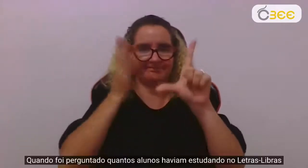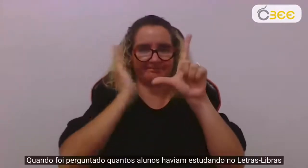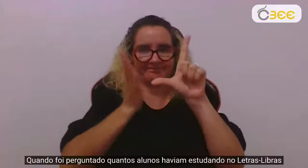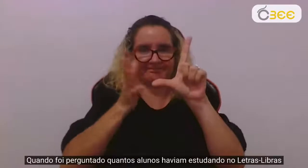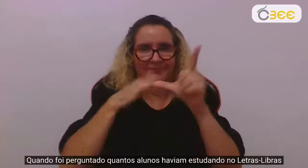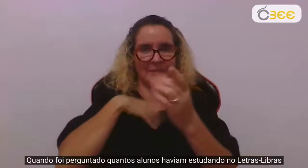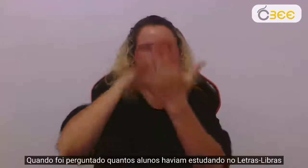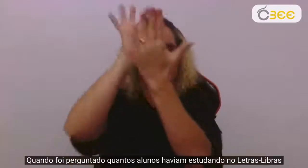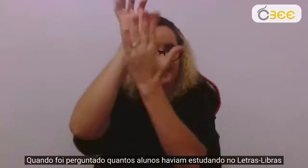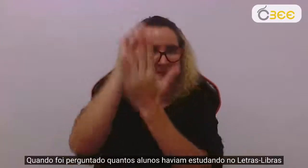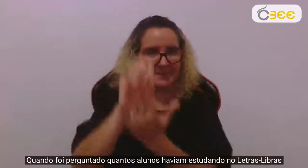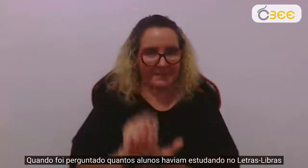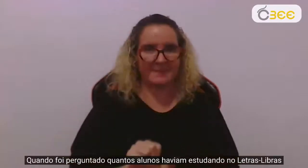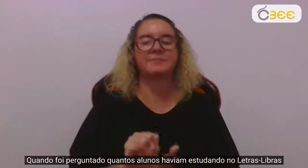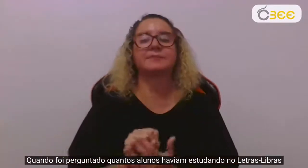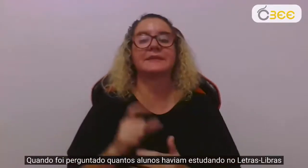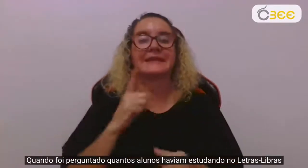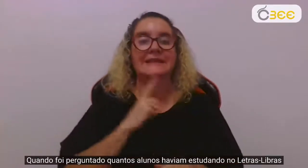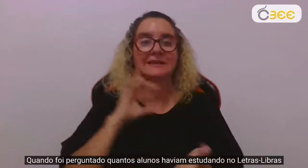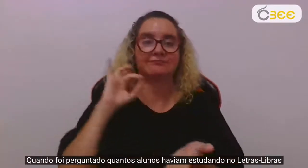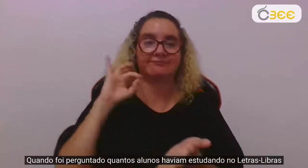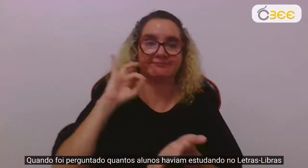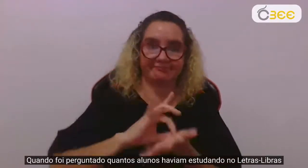Quando foi perguntado quantos alunos,